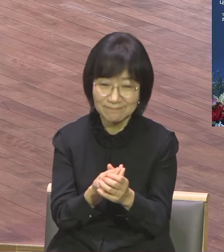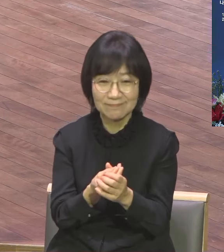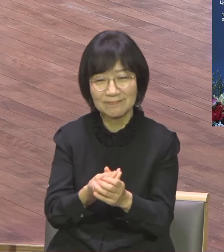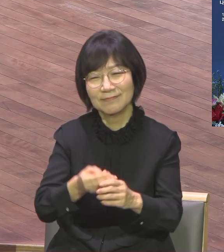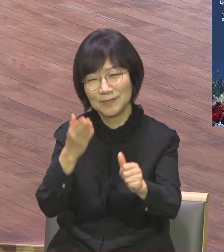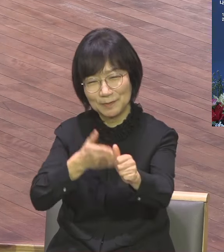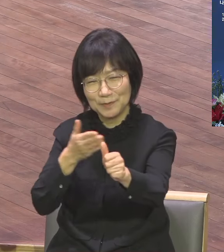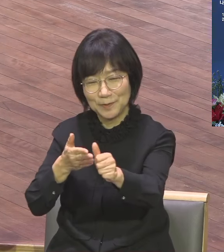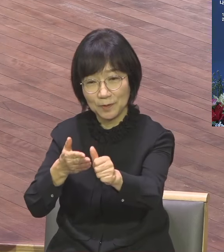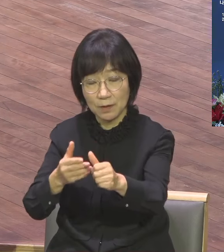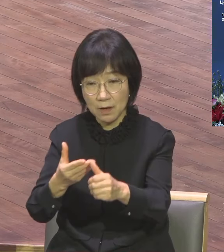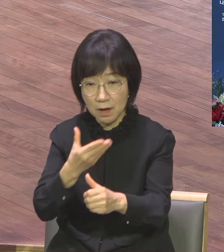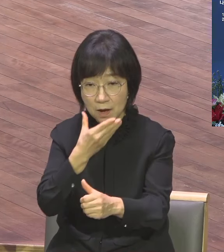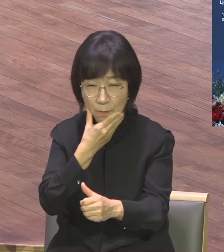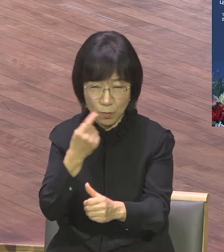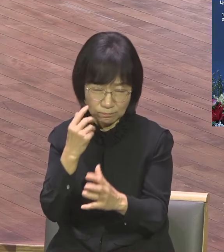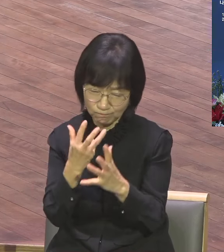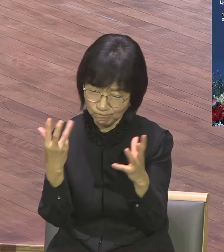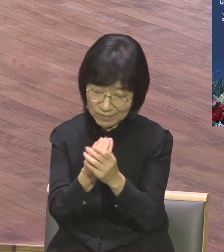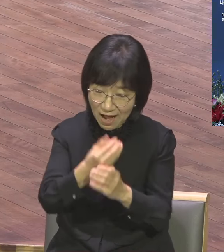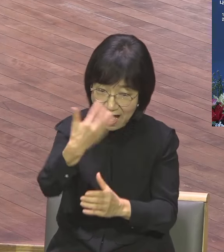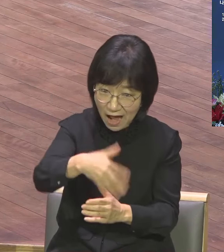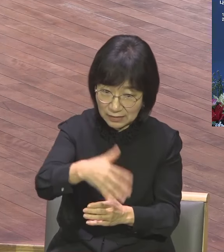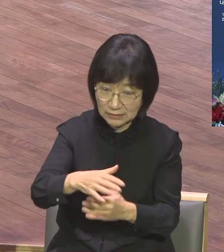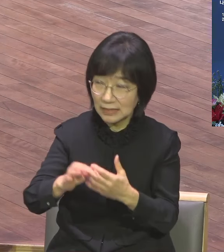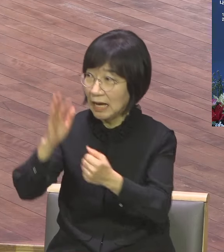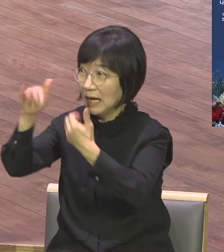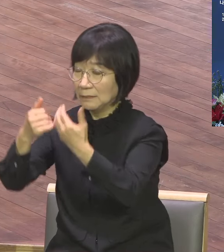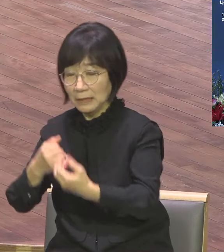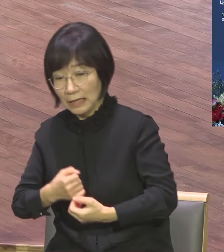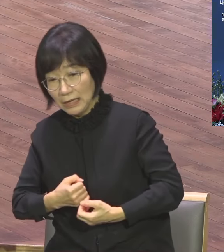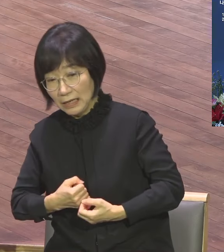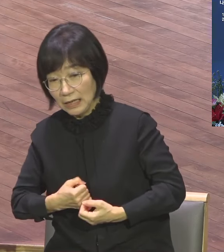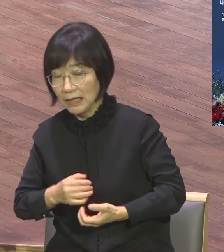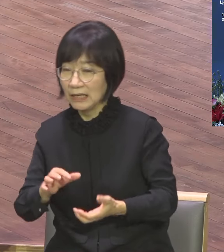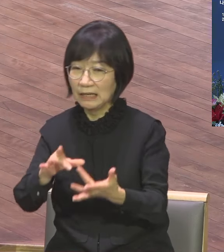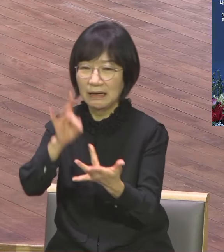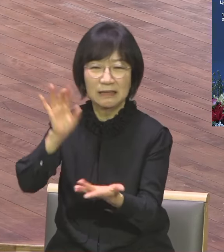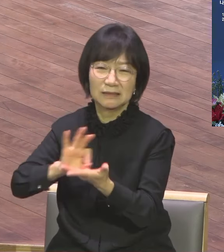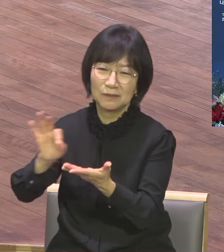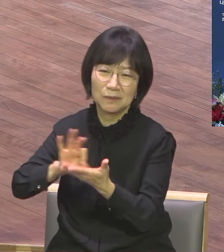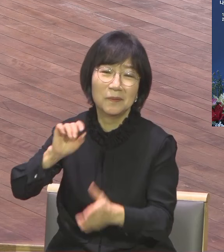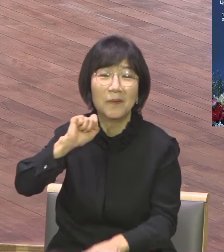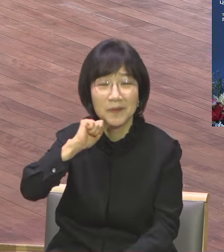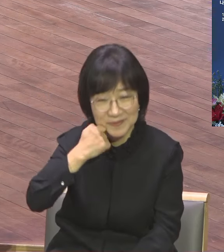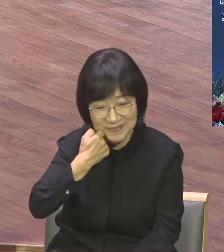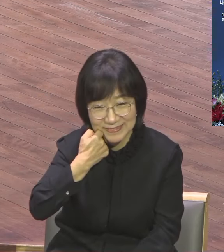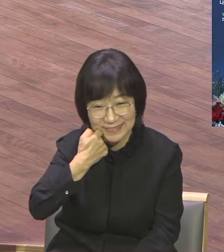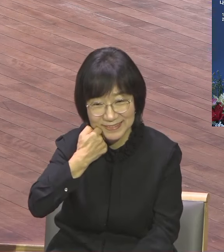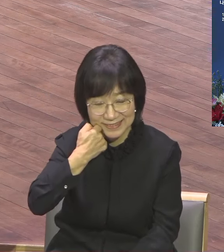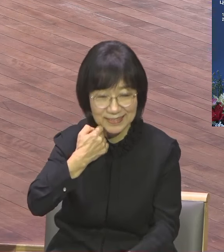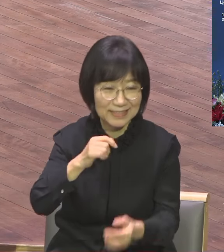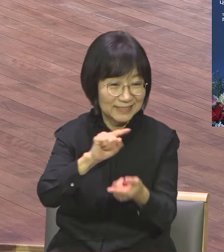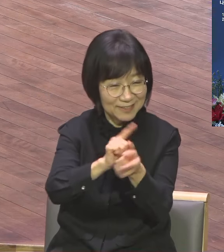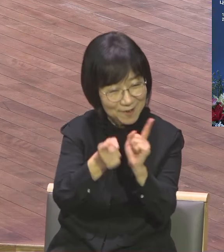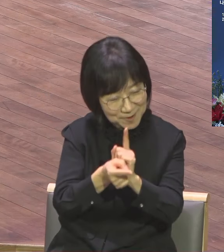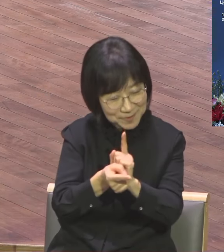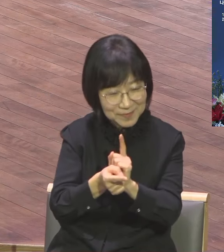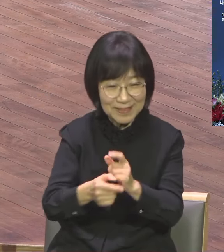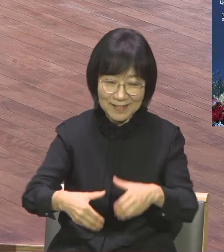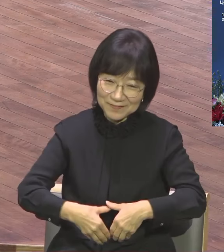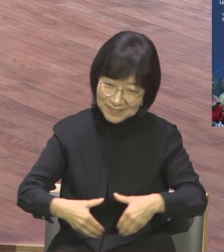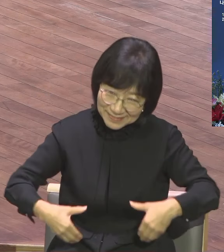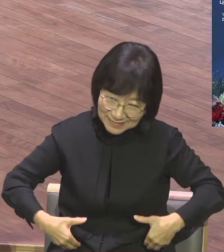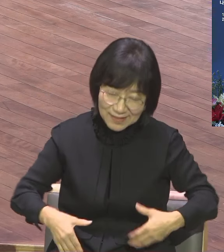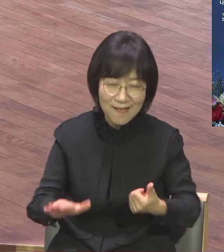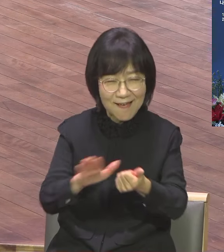없어요. 사람 만남을 통해서 하나님 나라 이루어가는데 만남을 통해서 서로 수용하고 이해하고 감사주가